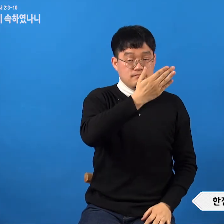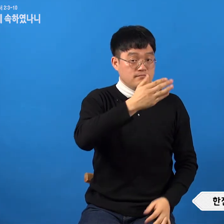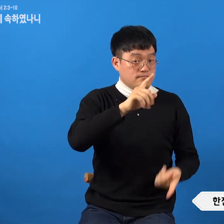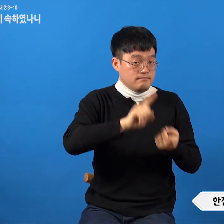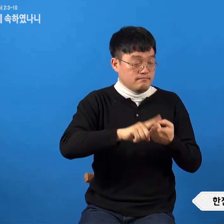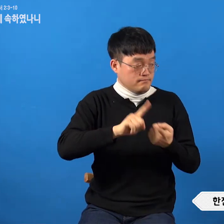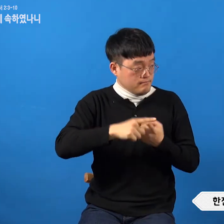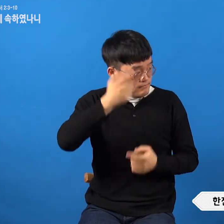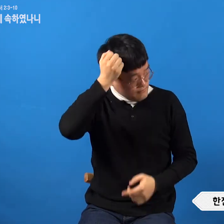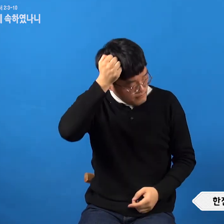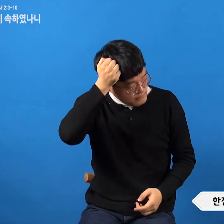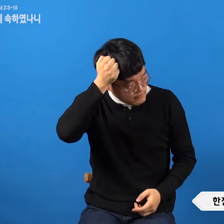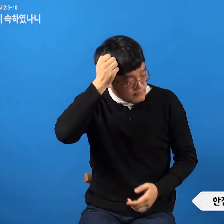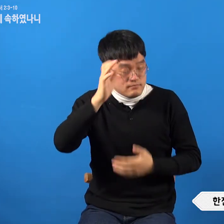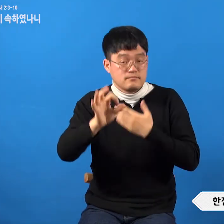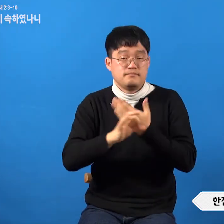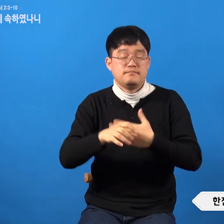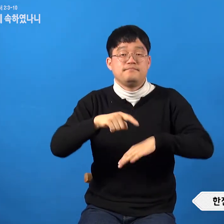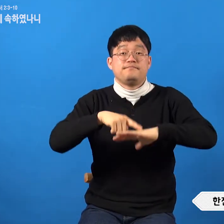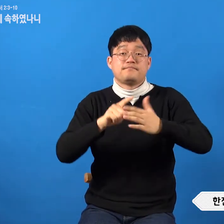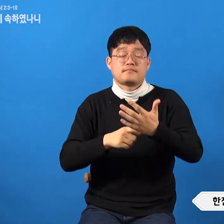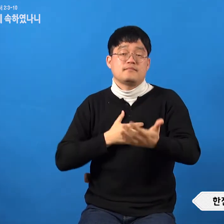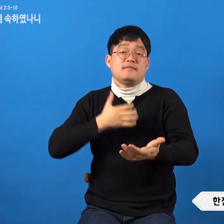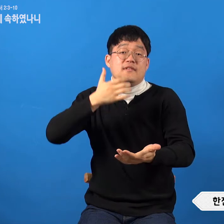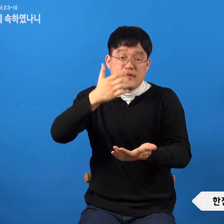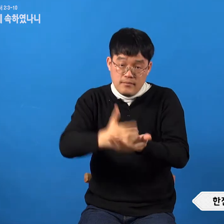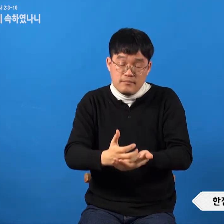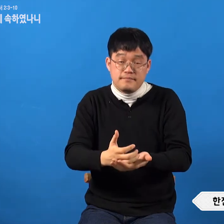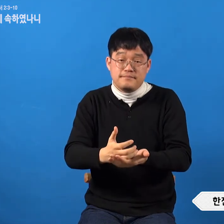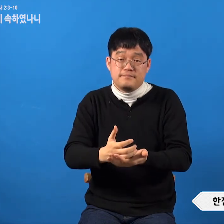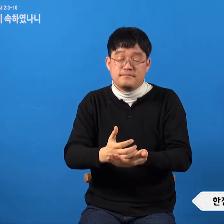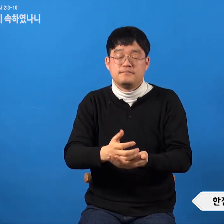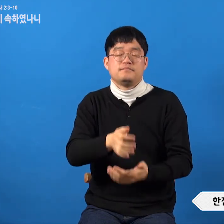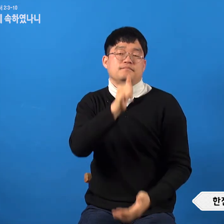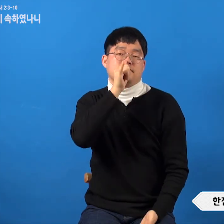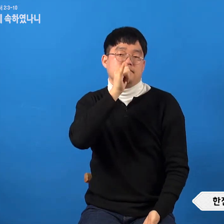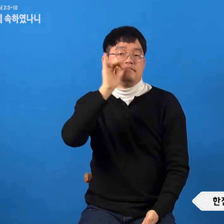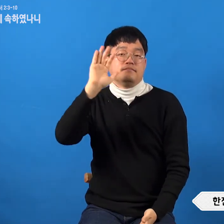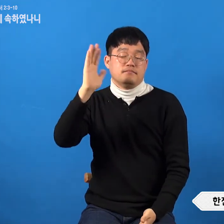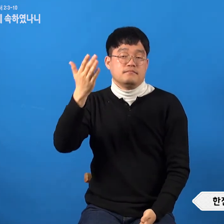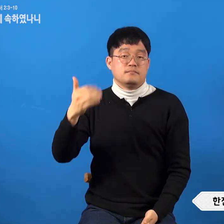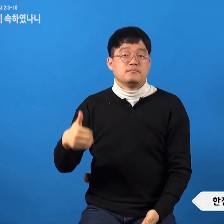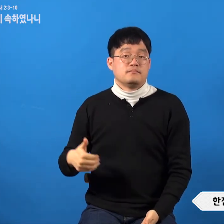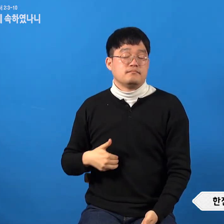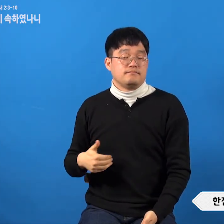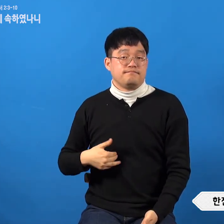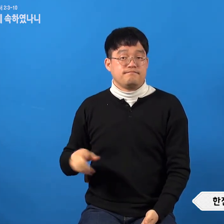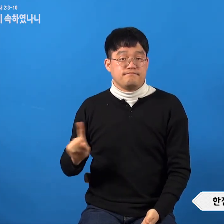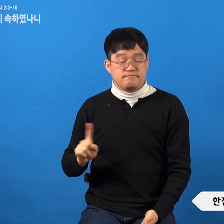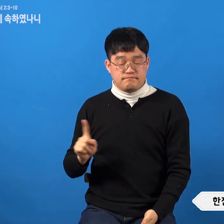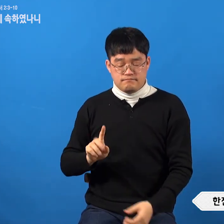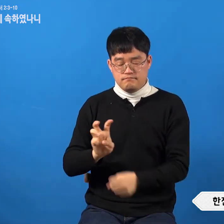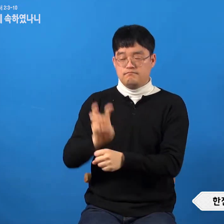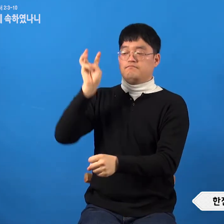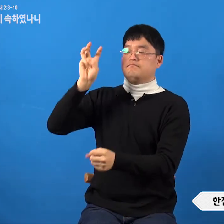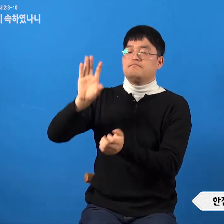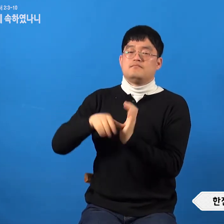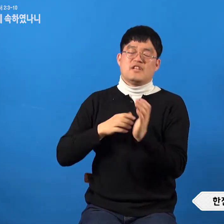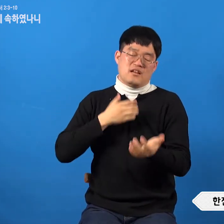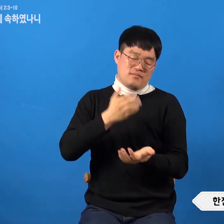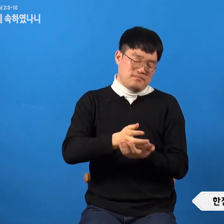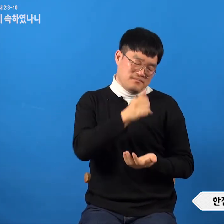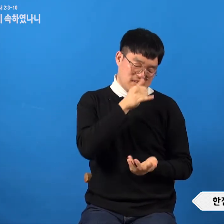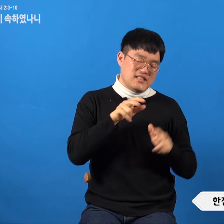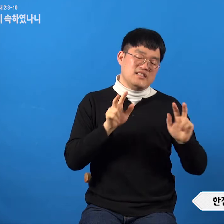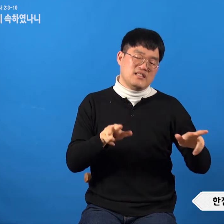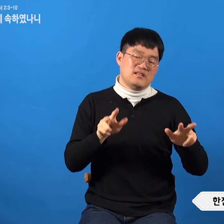생각하면 정말 가슴에 끓어오르는 감격이 있어야 됩니다. 나는 30년 전에 처음 믿을 때는 그 감격이